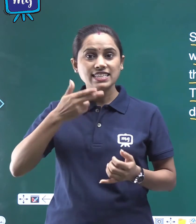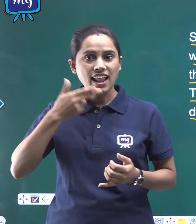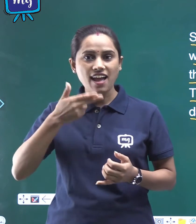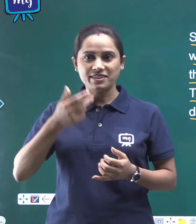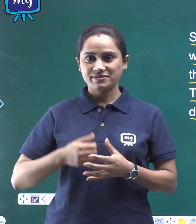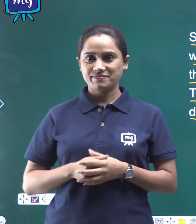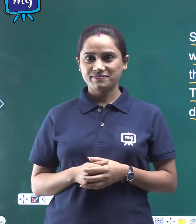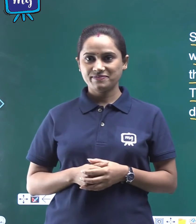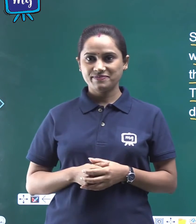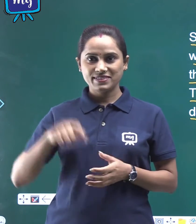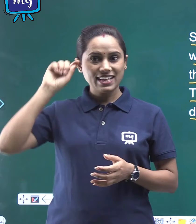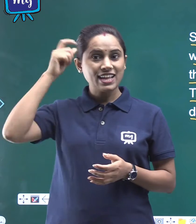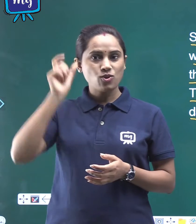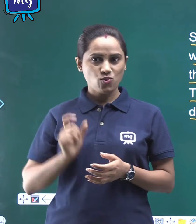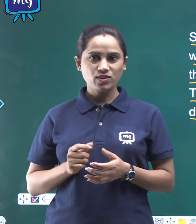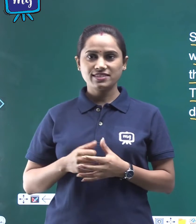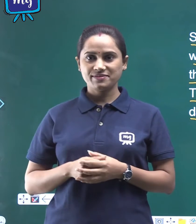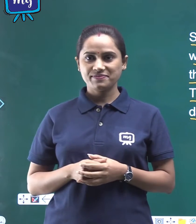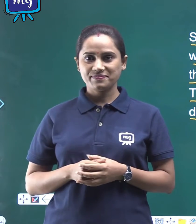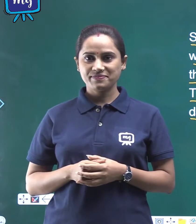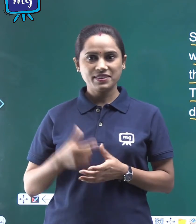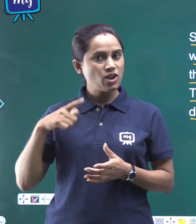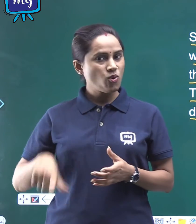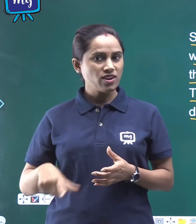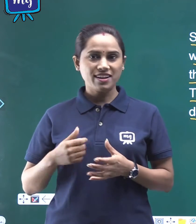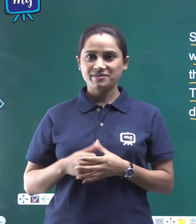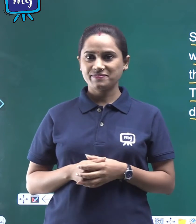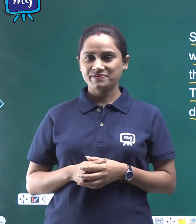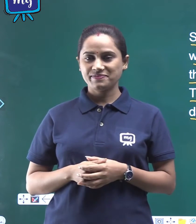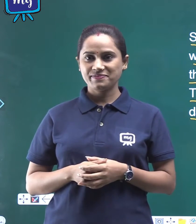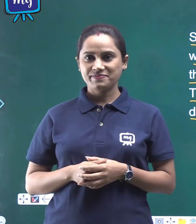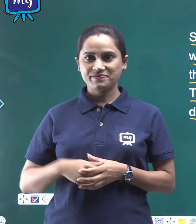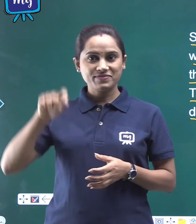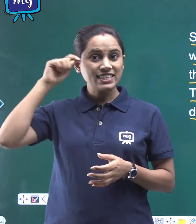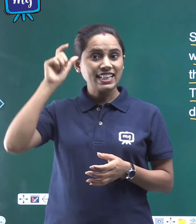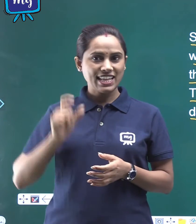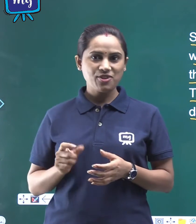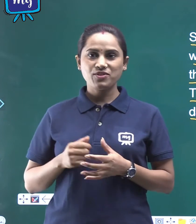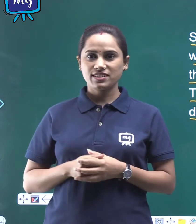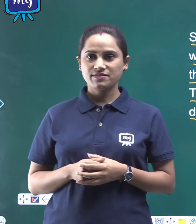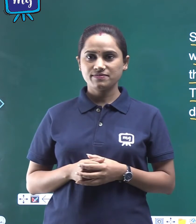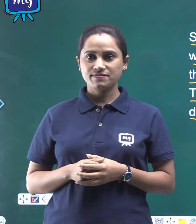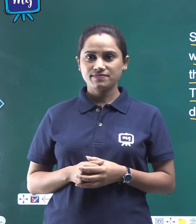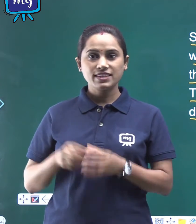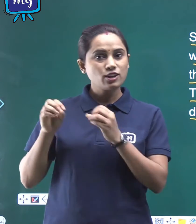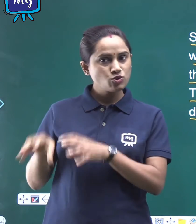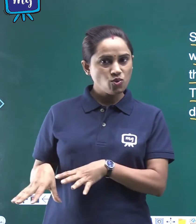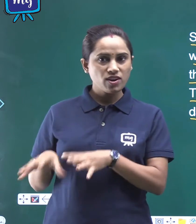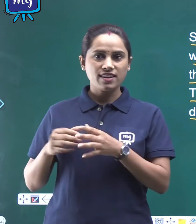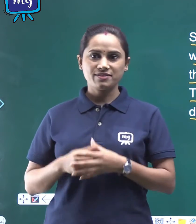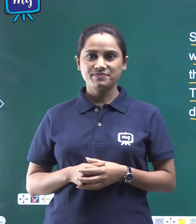सलाह. Lose, खोना. Leave,